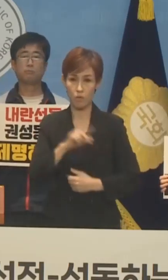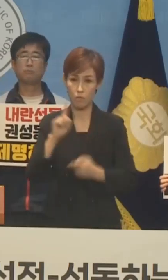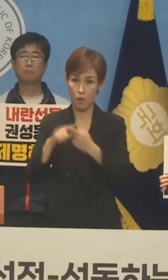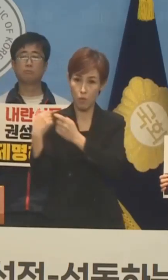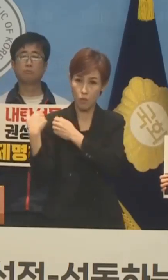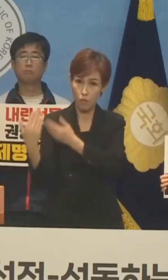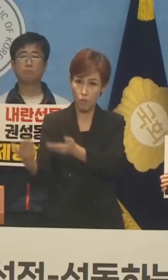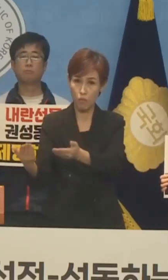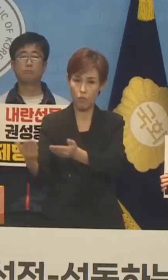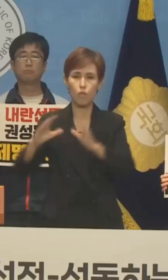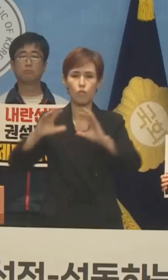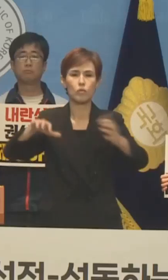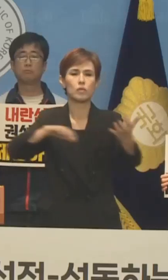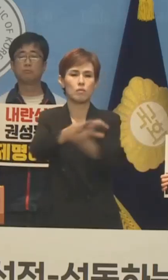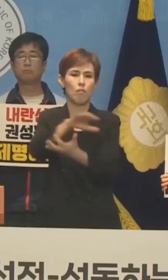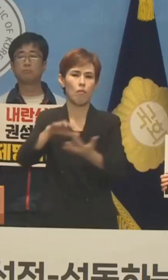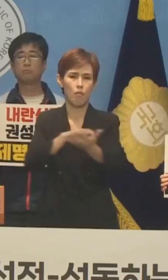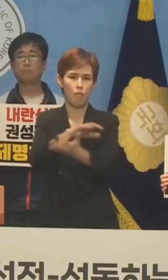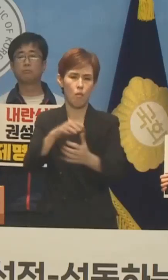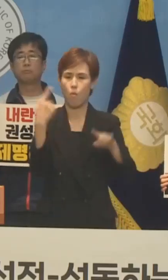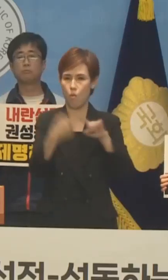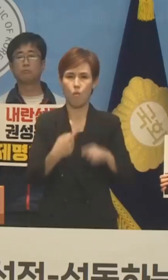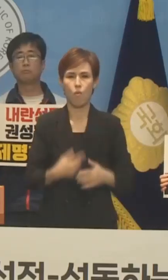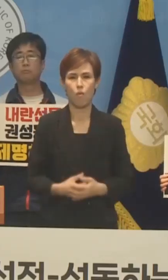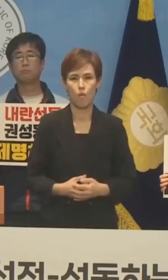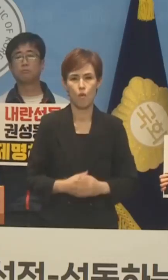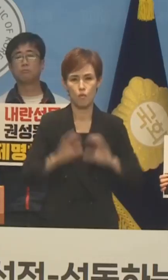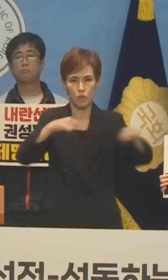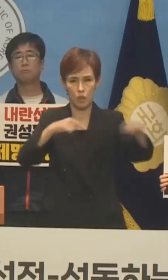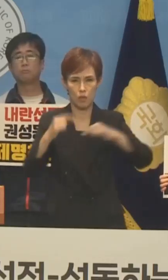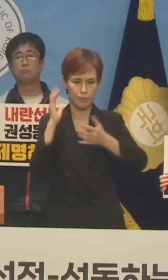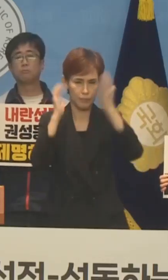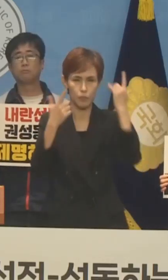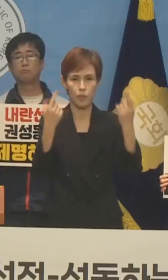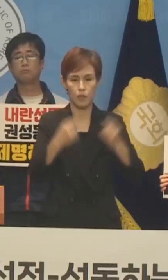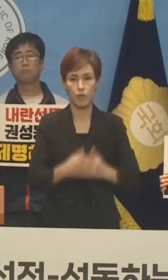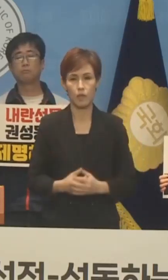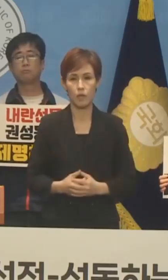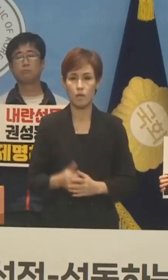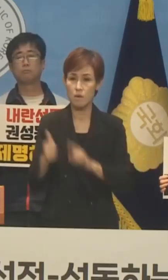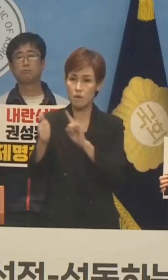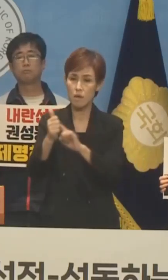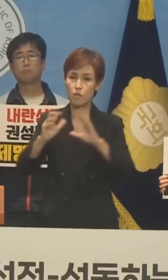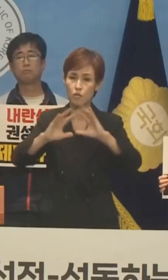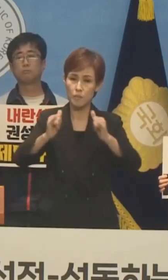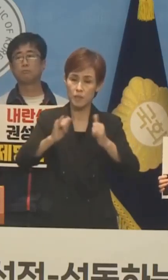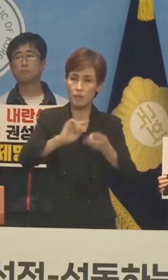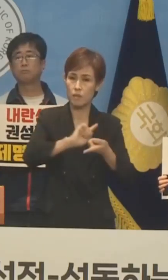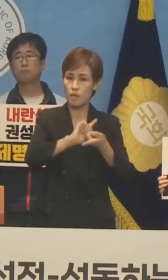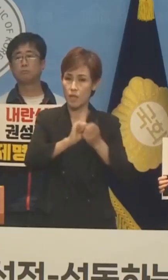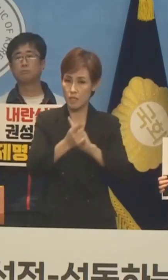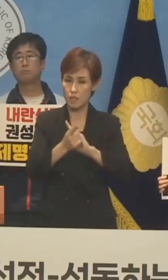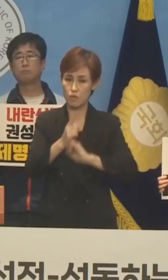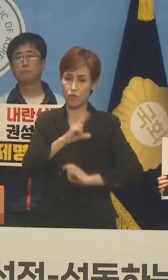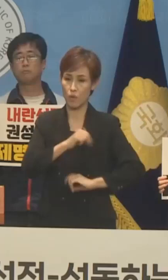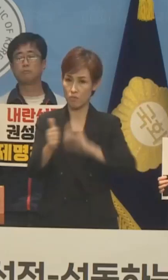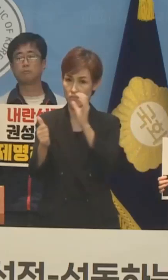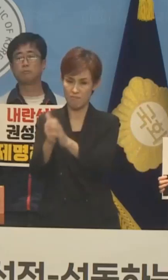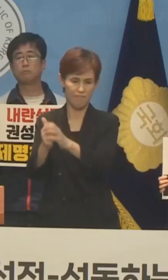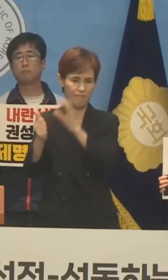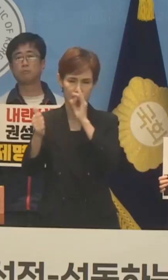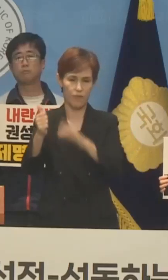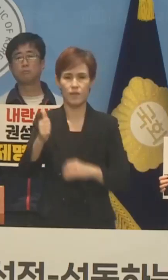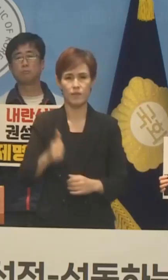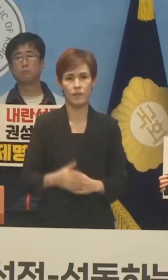것이야말로 국정을 어지럽히는 것입니다. 이미 그들은 시민을 대의한다는 국회의원 본령에서 너무도